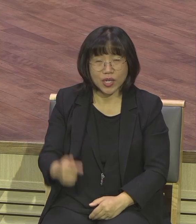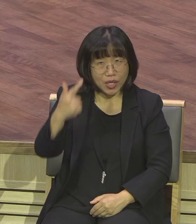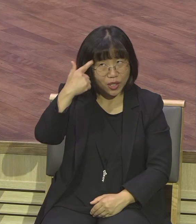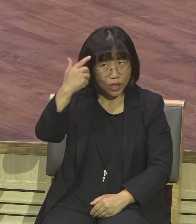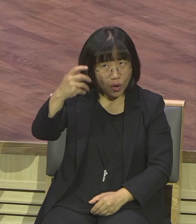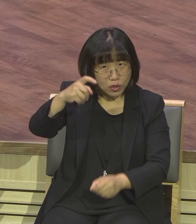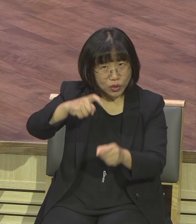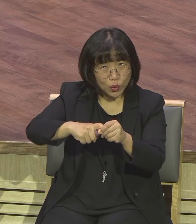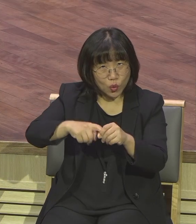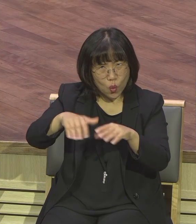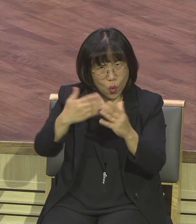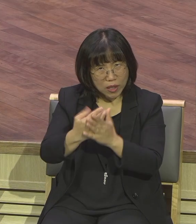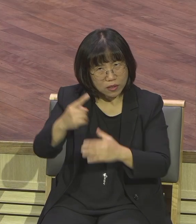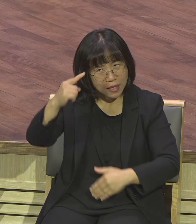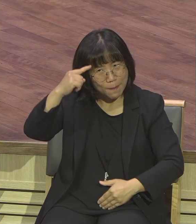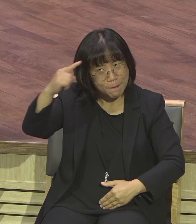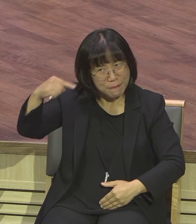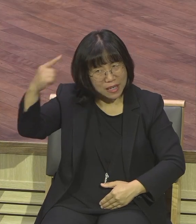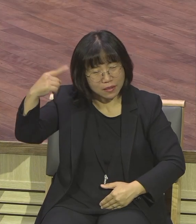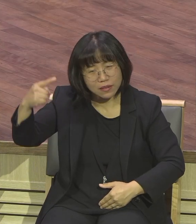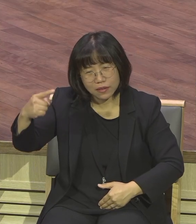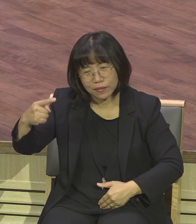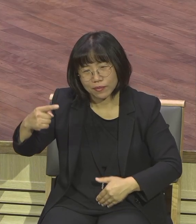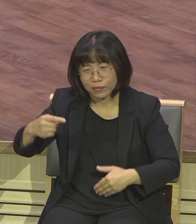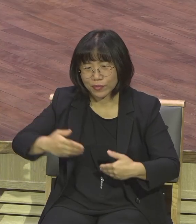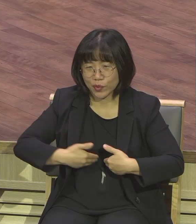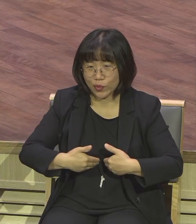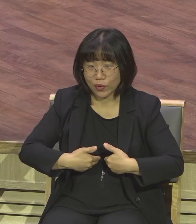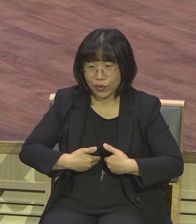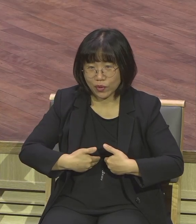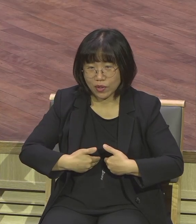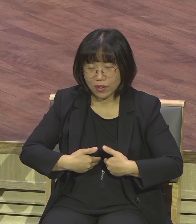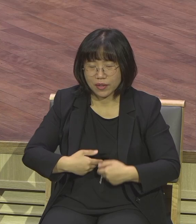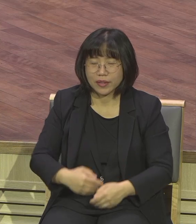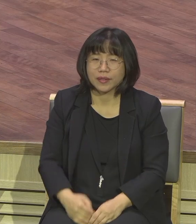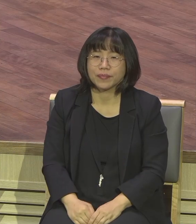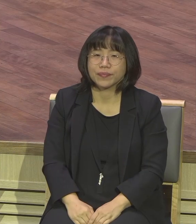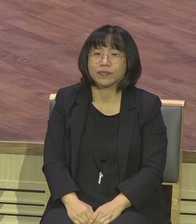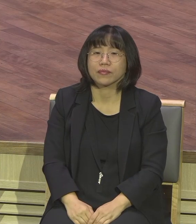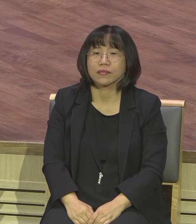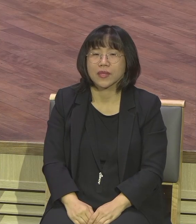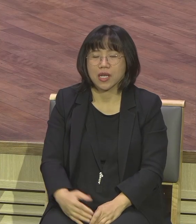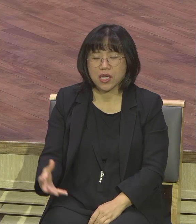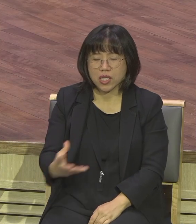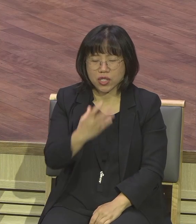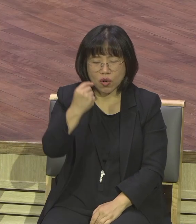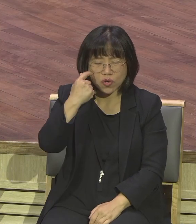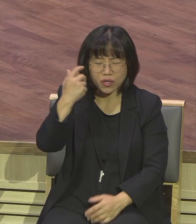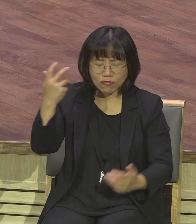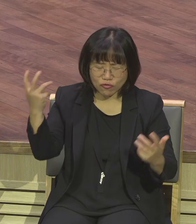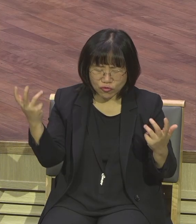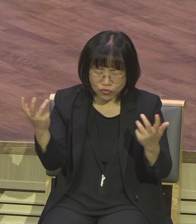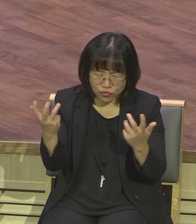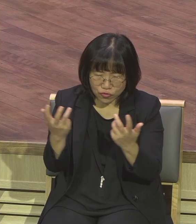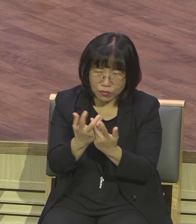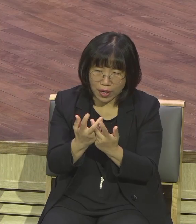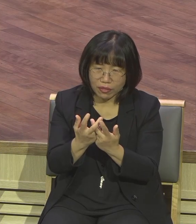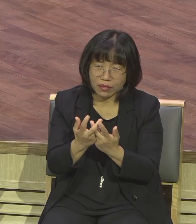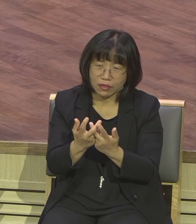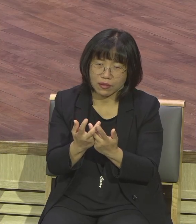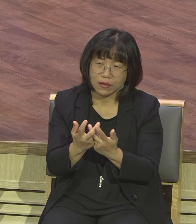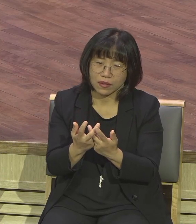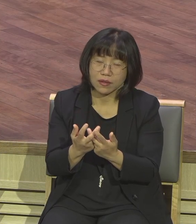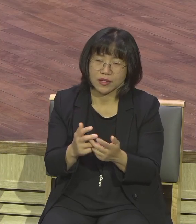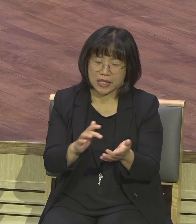미쳐야 돼요. 정신 차리면 안 돼요. 아멘. 성령 충만이라 그걸 예수